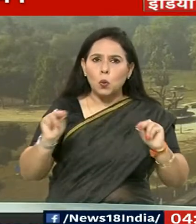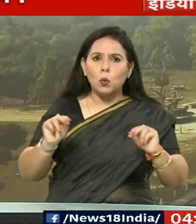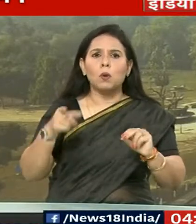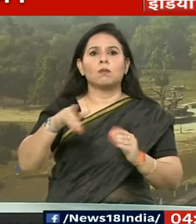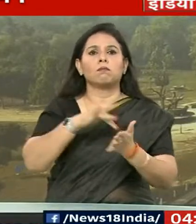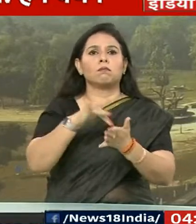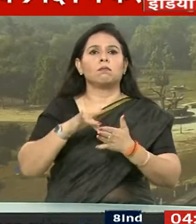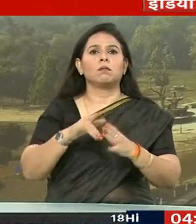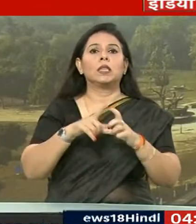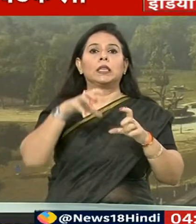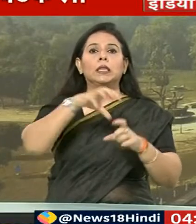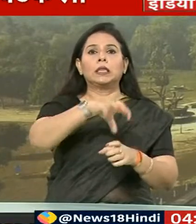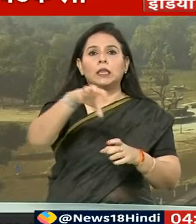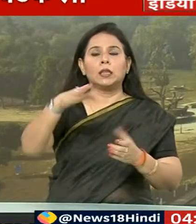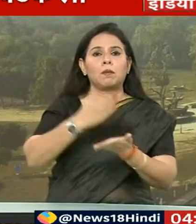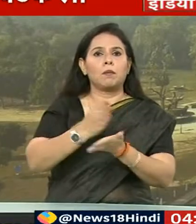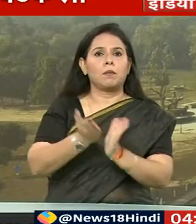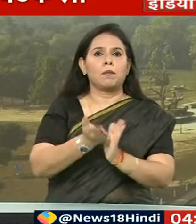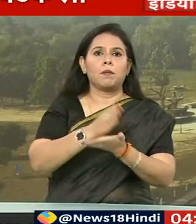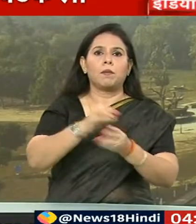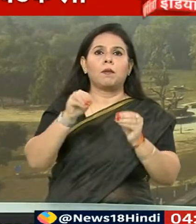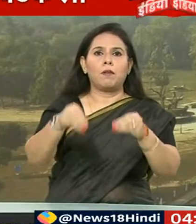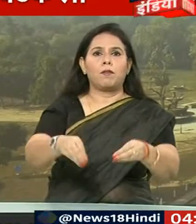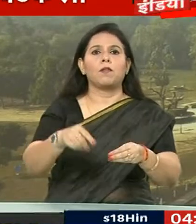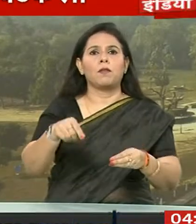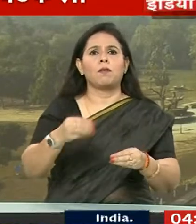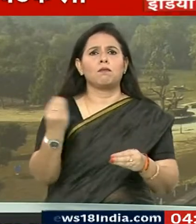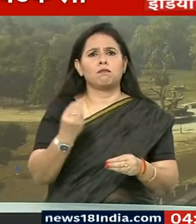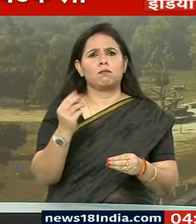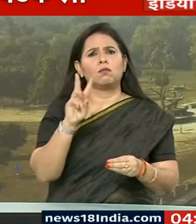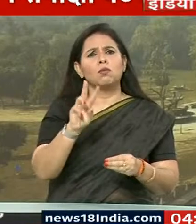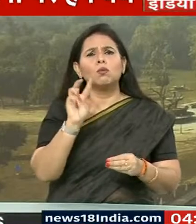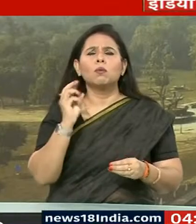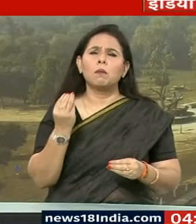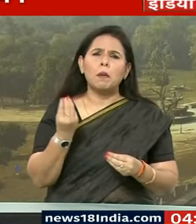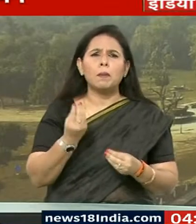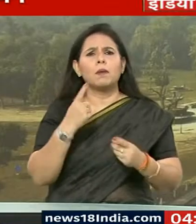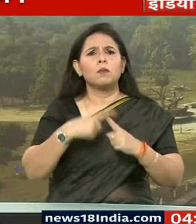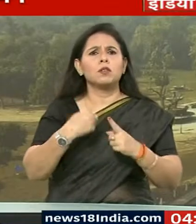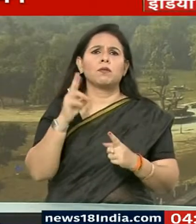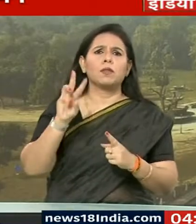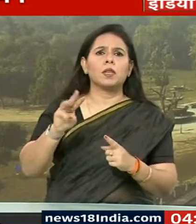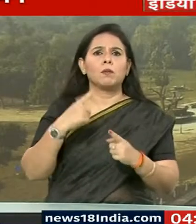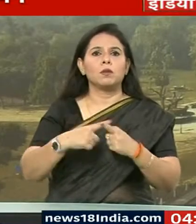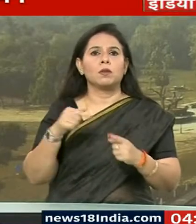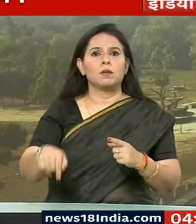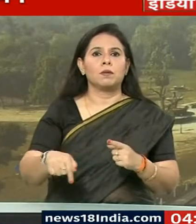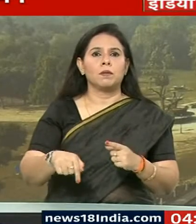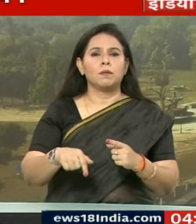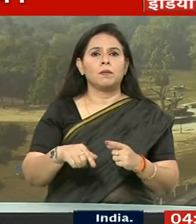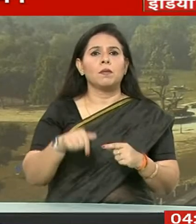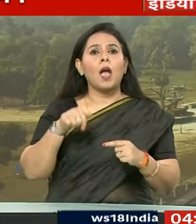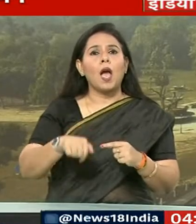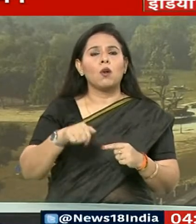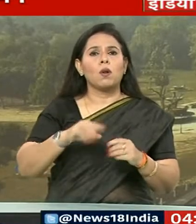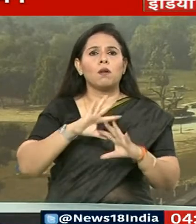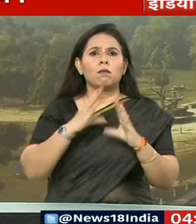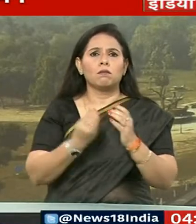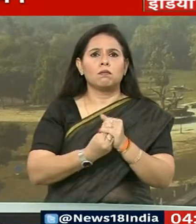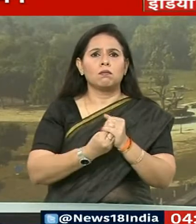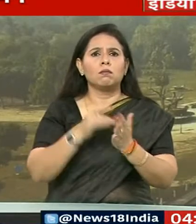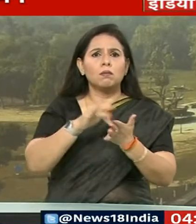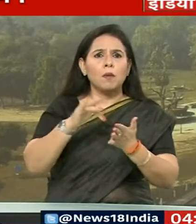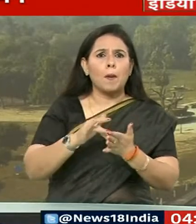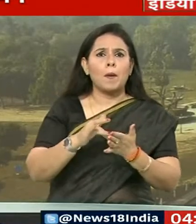है डिस्ट्रिक्ट्स में जहां की एक आध दो तीन केसेस हैं. आज भले ही कोई स्थानों